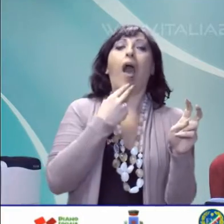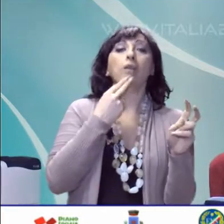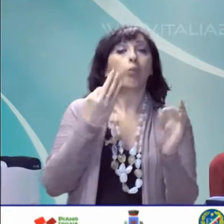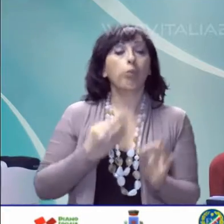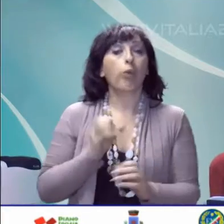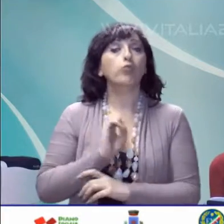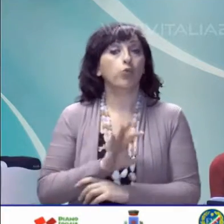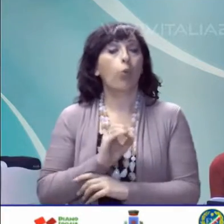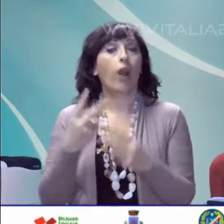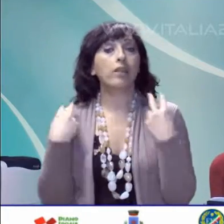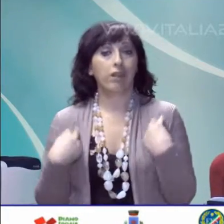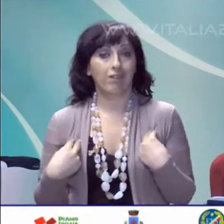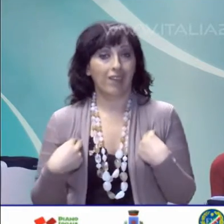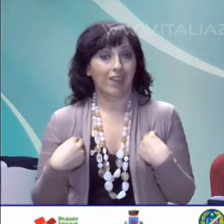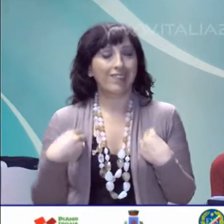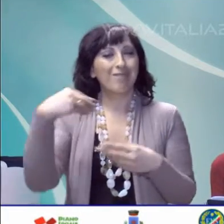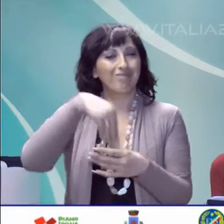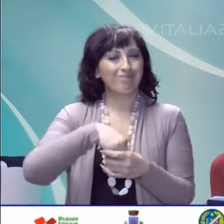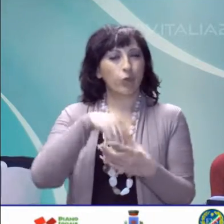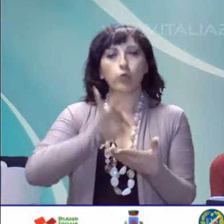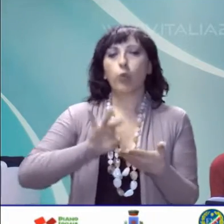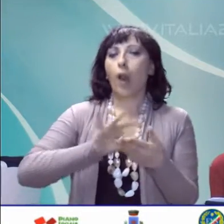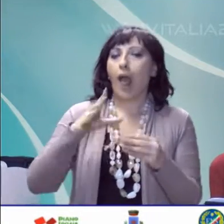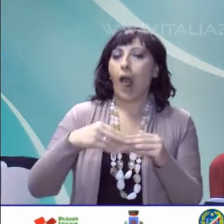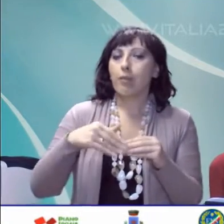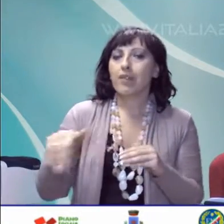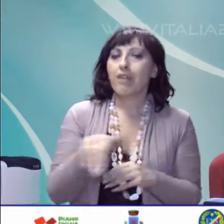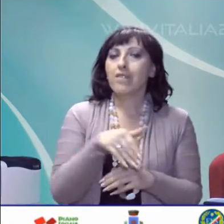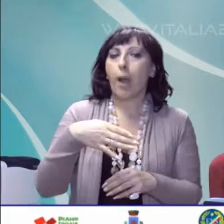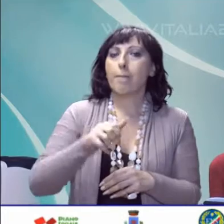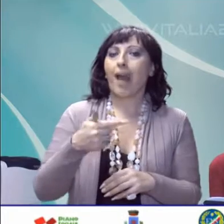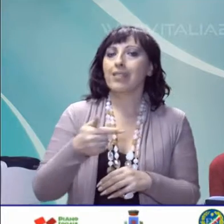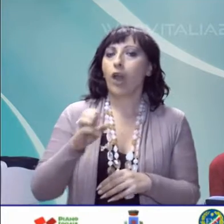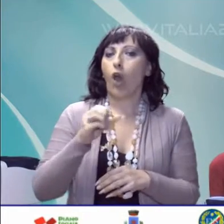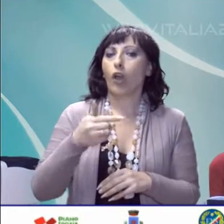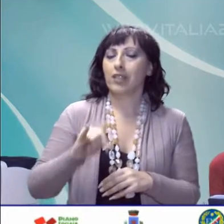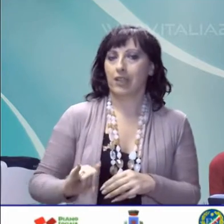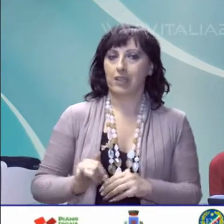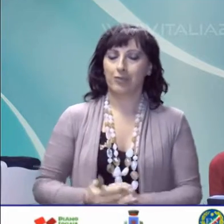Vita, svoltosi presso le scuole elementari di via Matteotti.